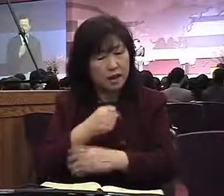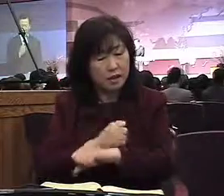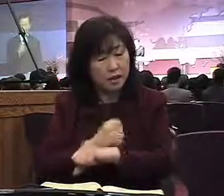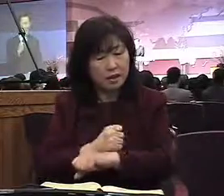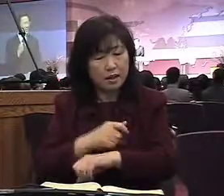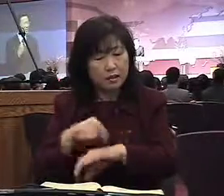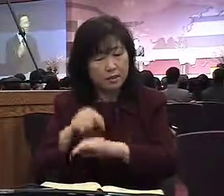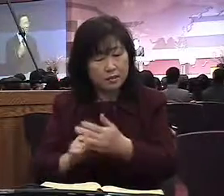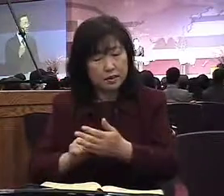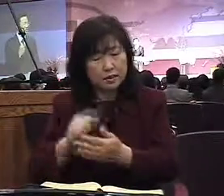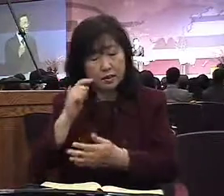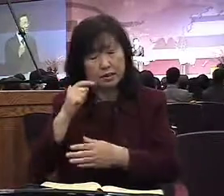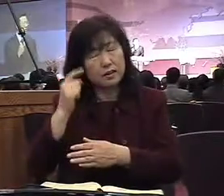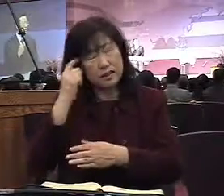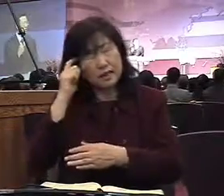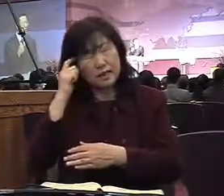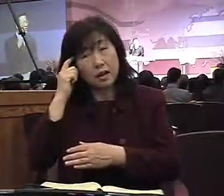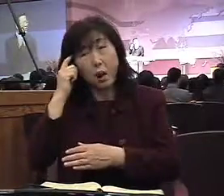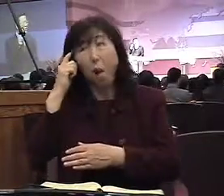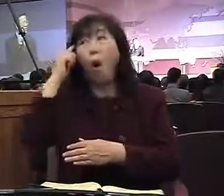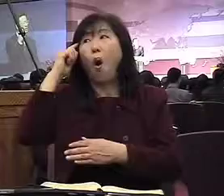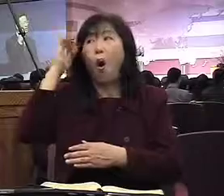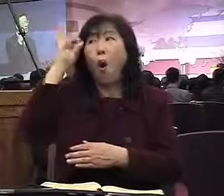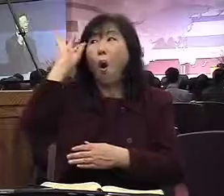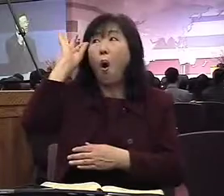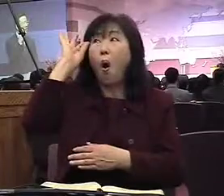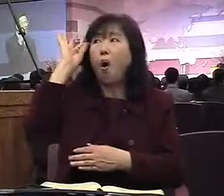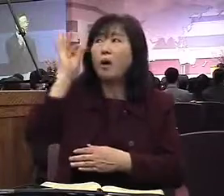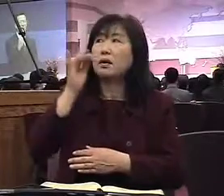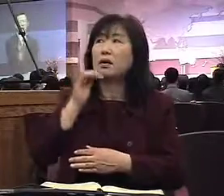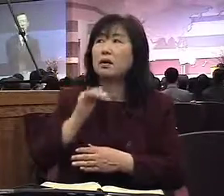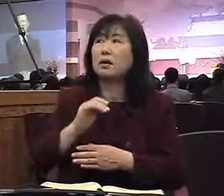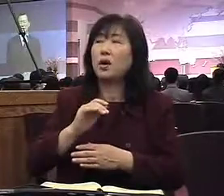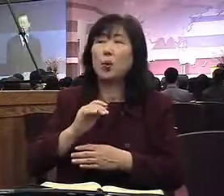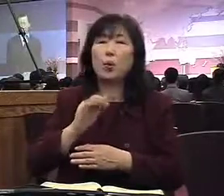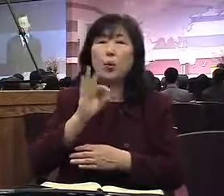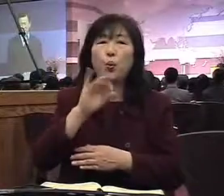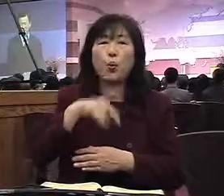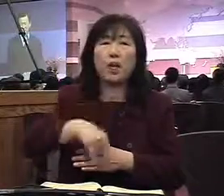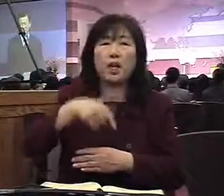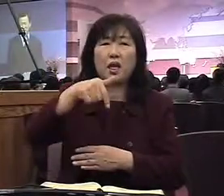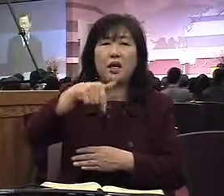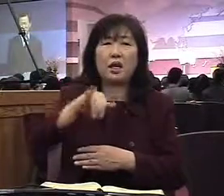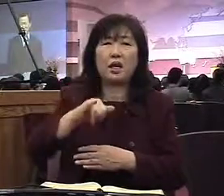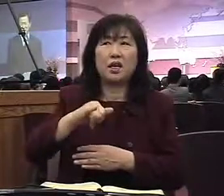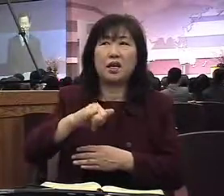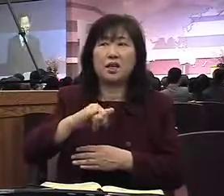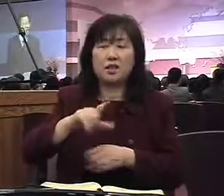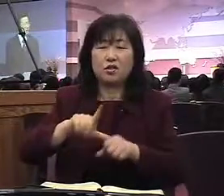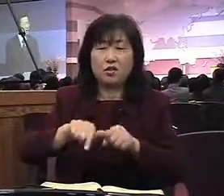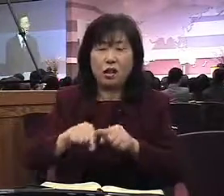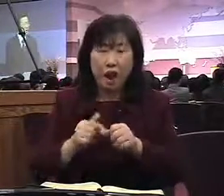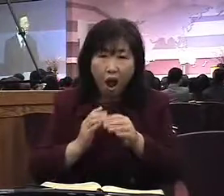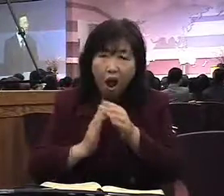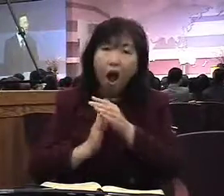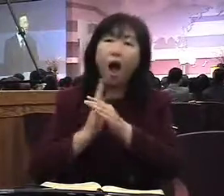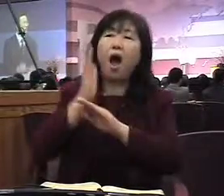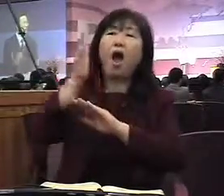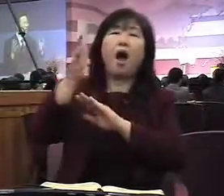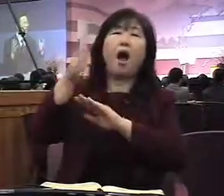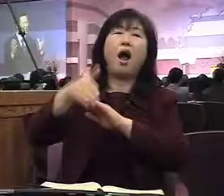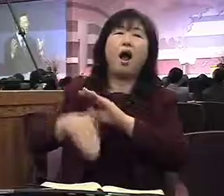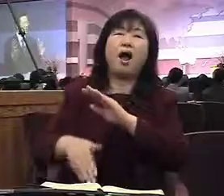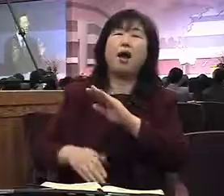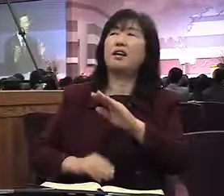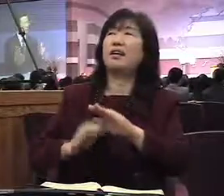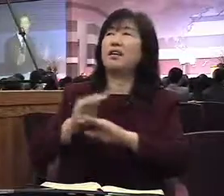탁 생각나게 하셔가지고 그 위기의 순간을 넘기고 승리하게 됐습니다. 그래서 그 이후에